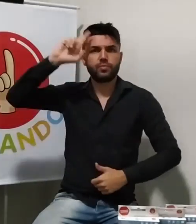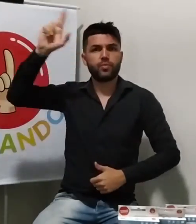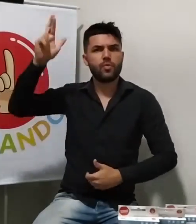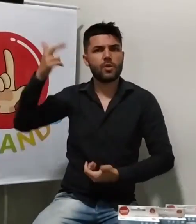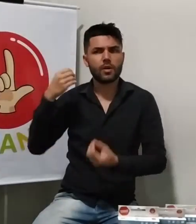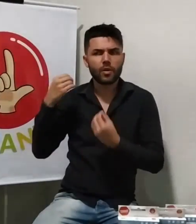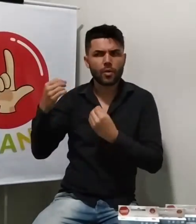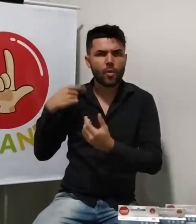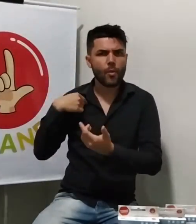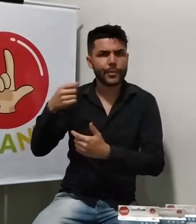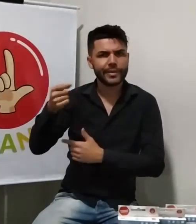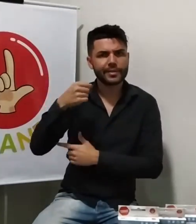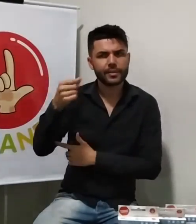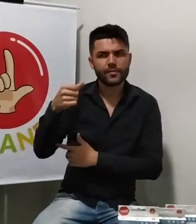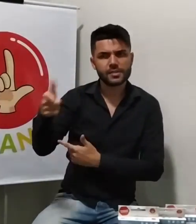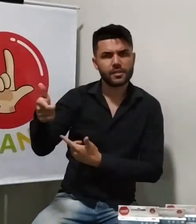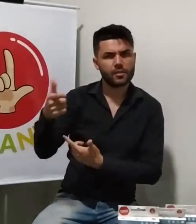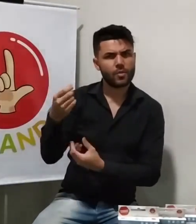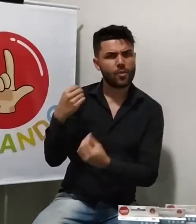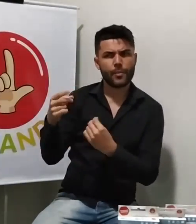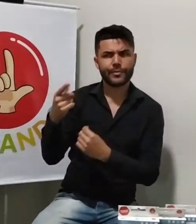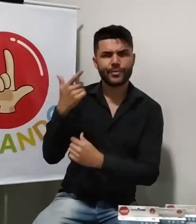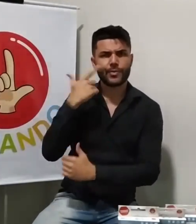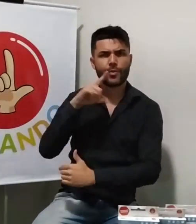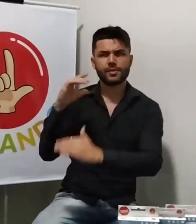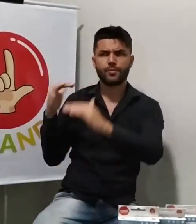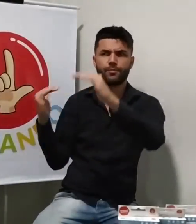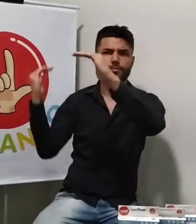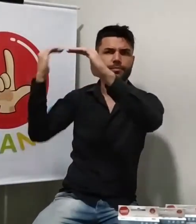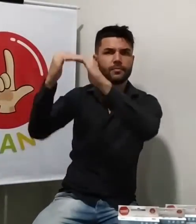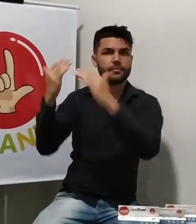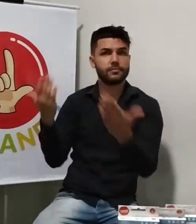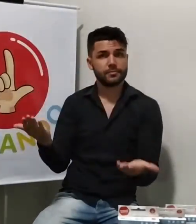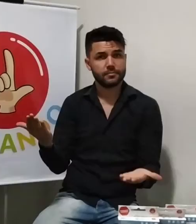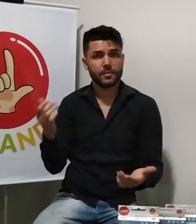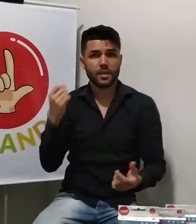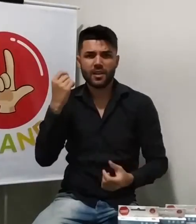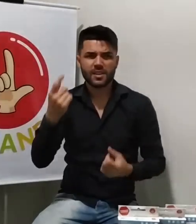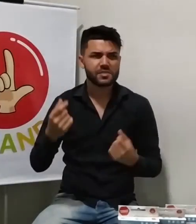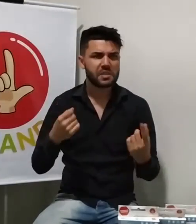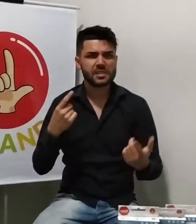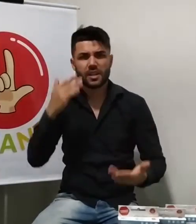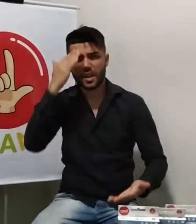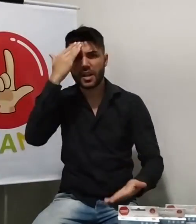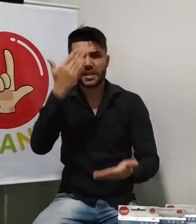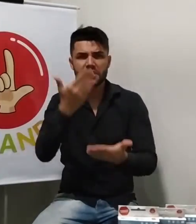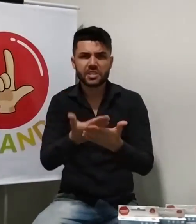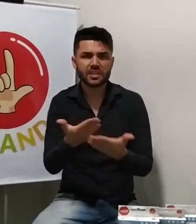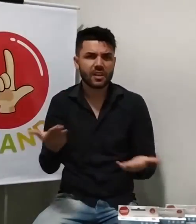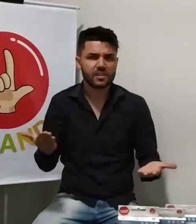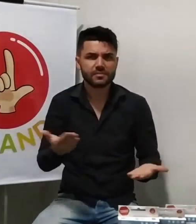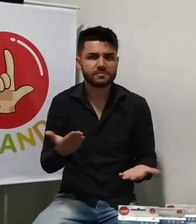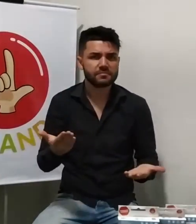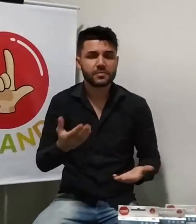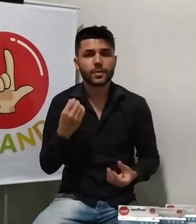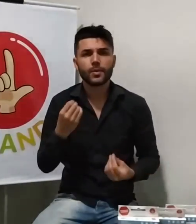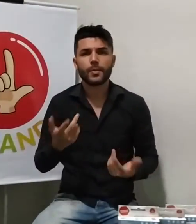altos executivos chegaram lá no topo? Como é que eles chegaram lá? Às vezes a gente fica acreditando na história do QI, do quem indique, mas não é assim não. Eu nunca tive